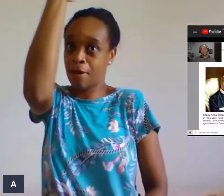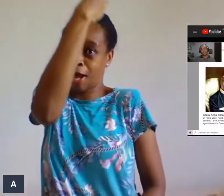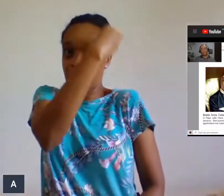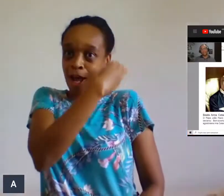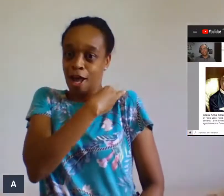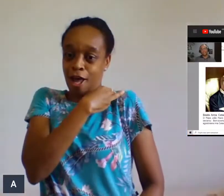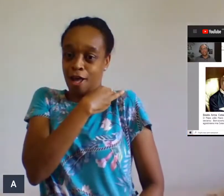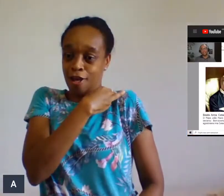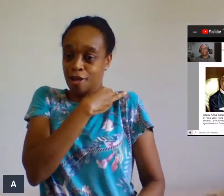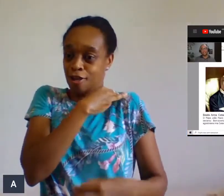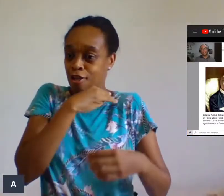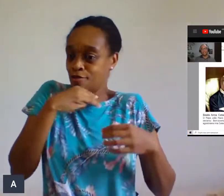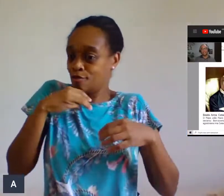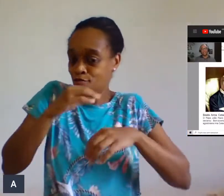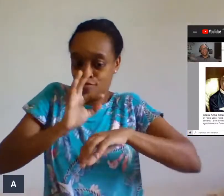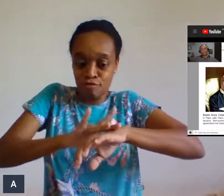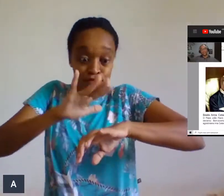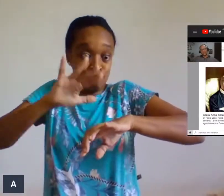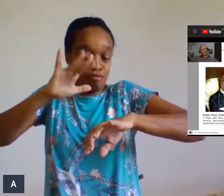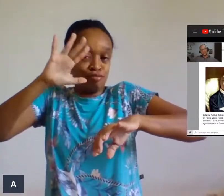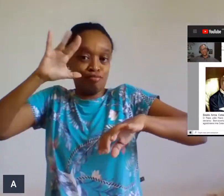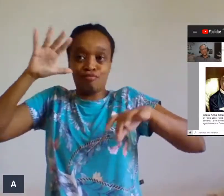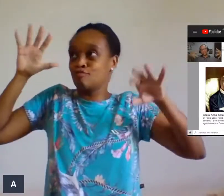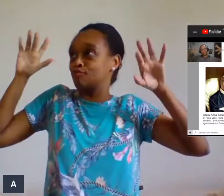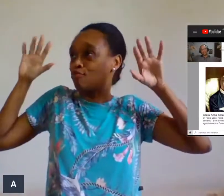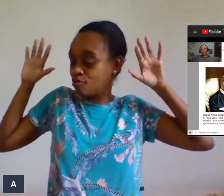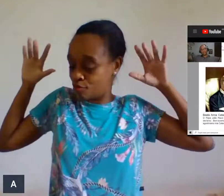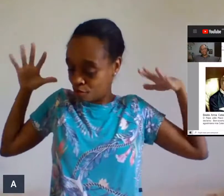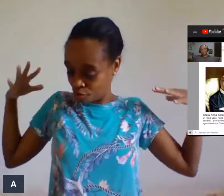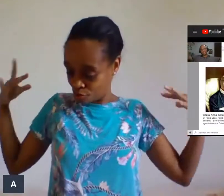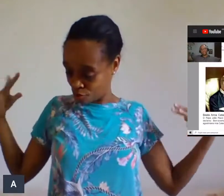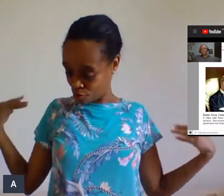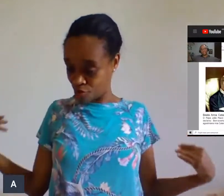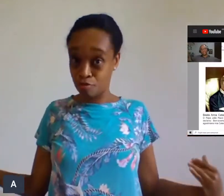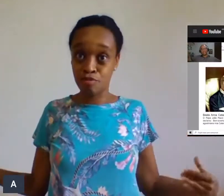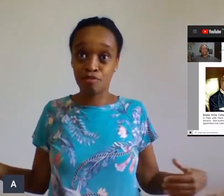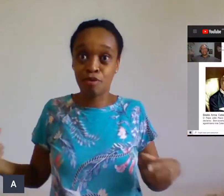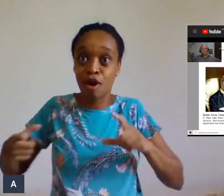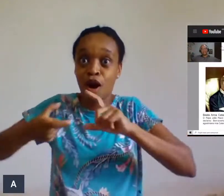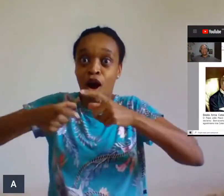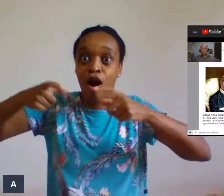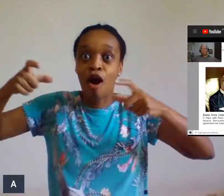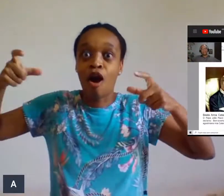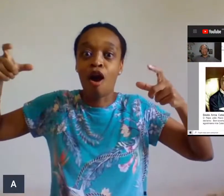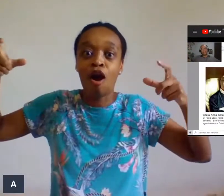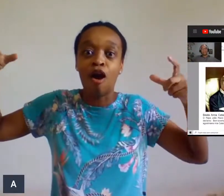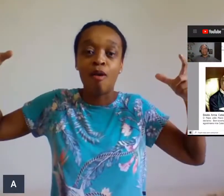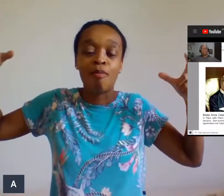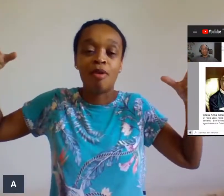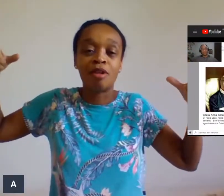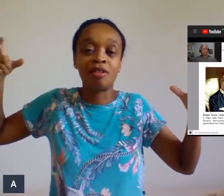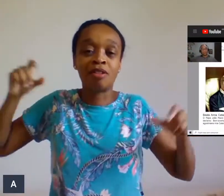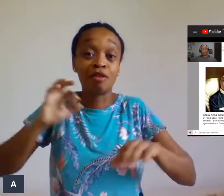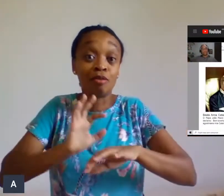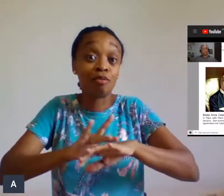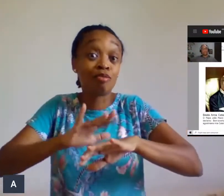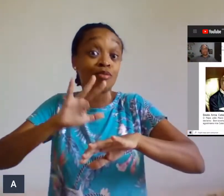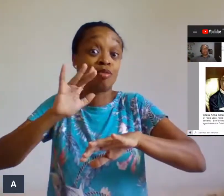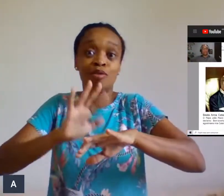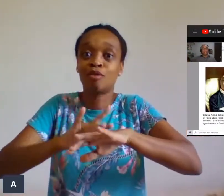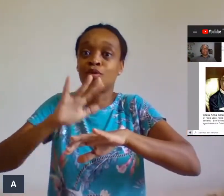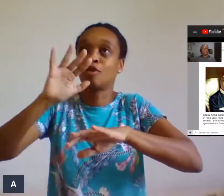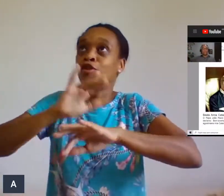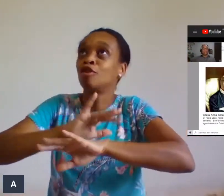à época do nascimento de Jesus. E ela via que esse esplendor crescia mais e mais, de modo que